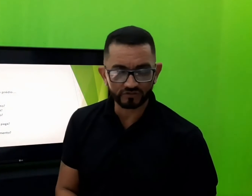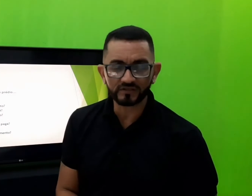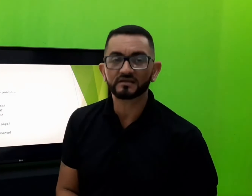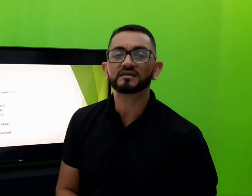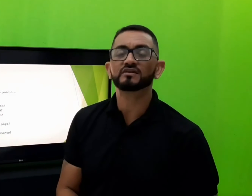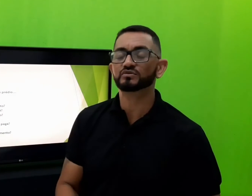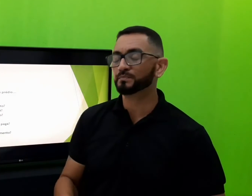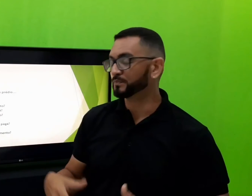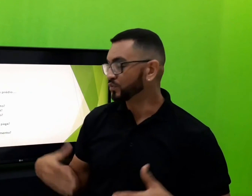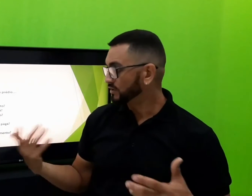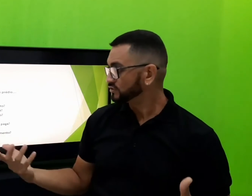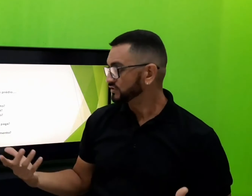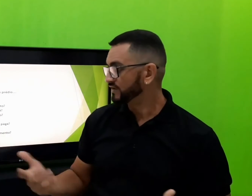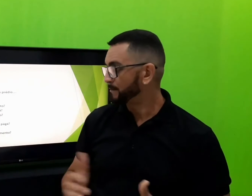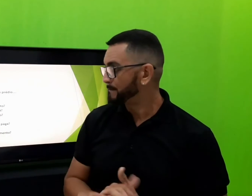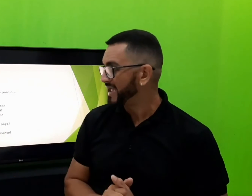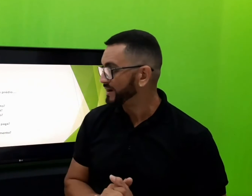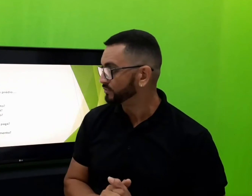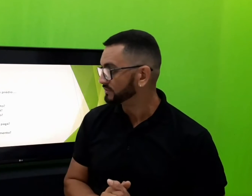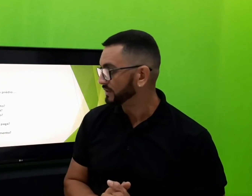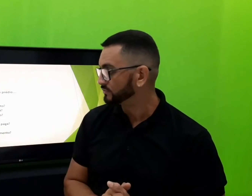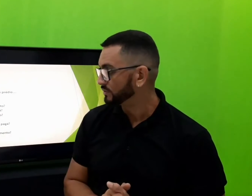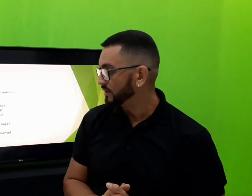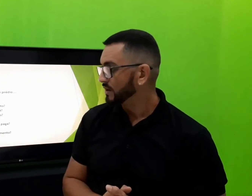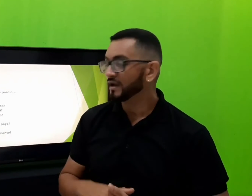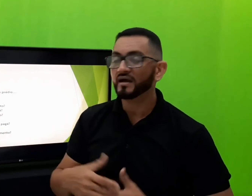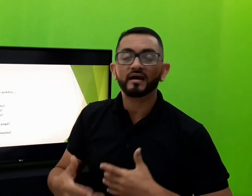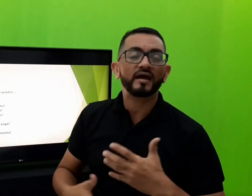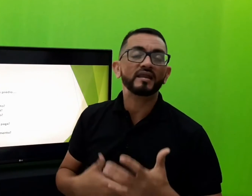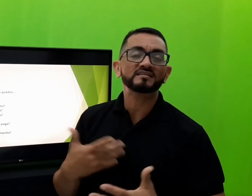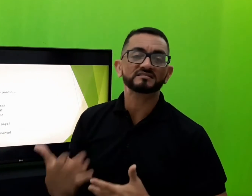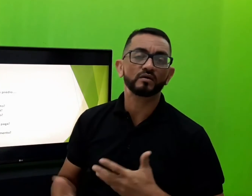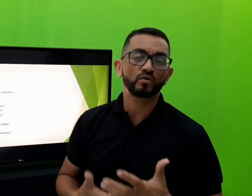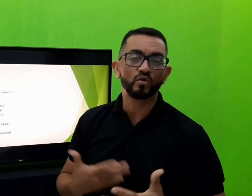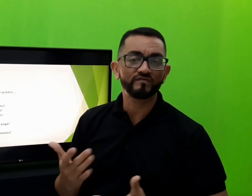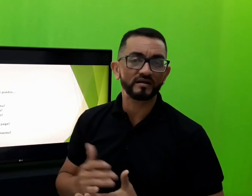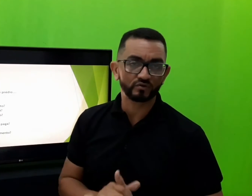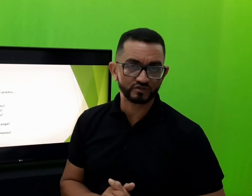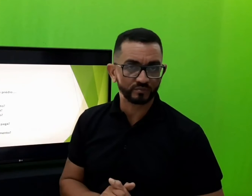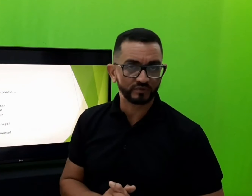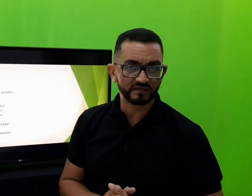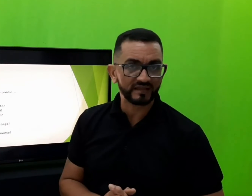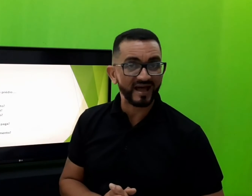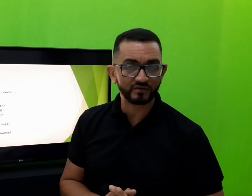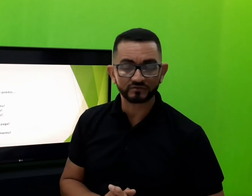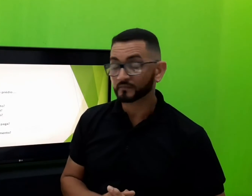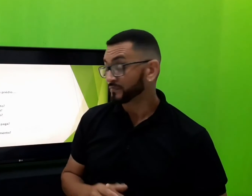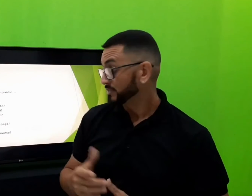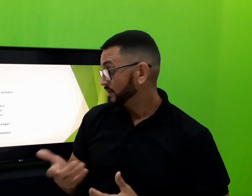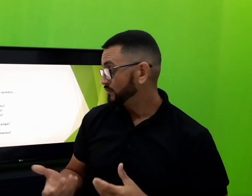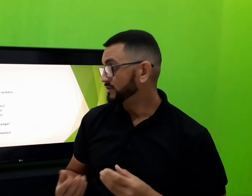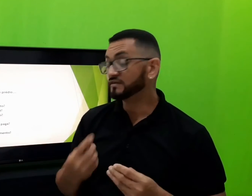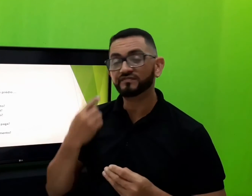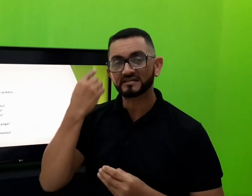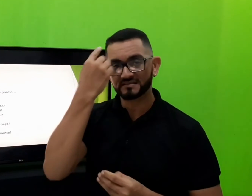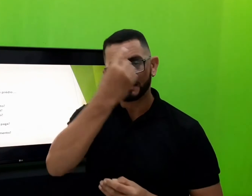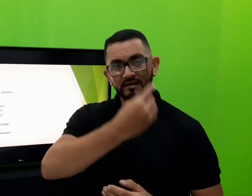hoje que quando eu estiver perguntando relação com valores monetários, eu tenho que fazer